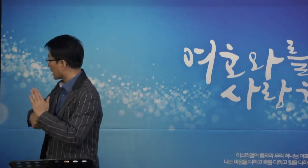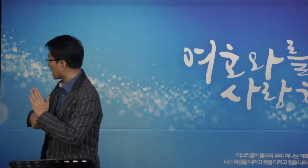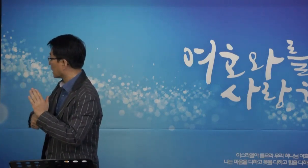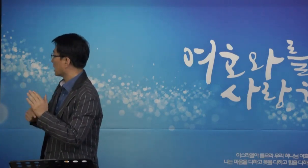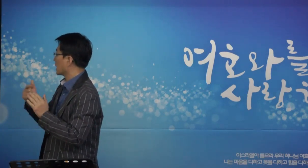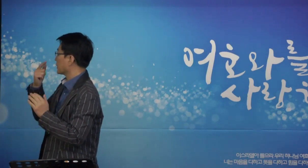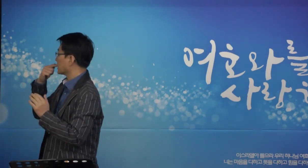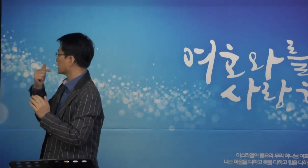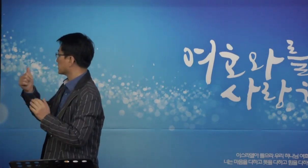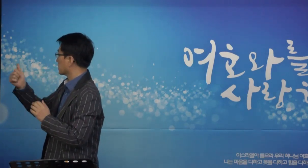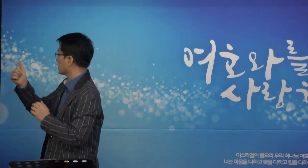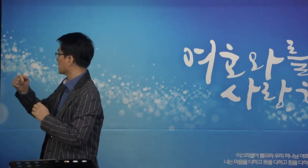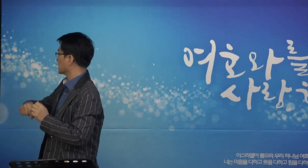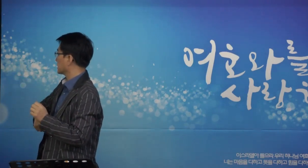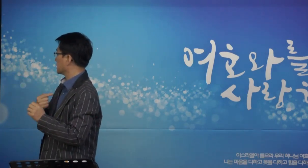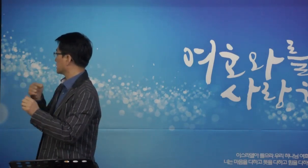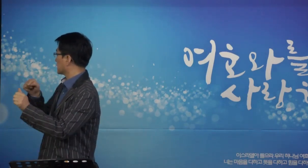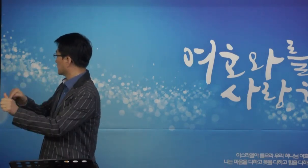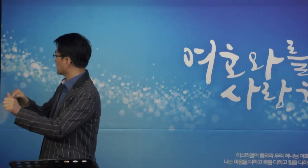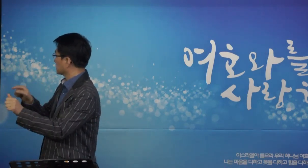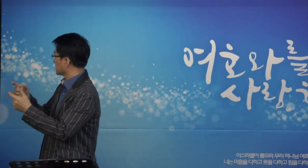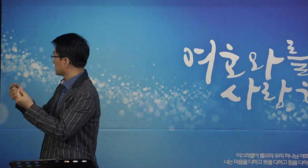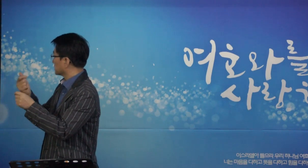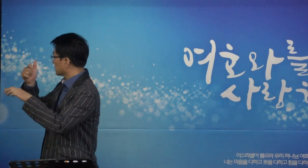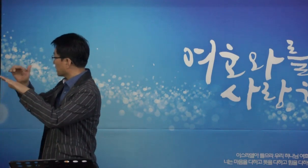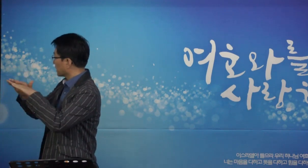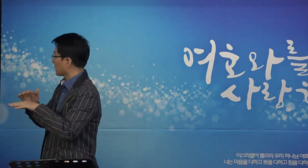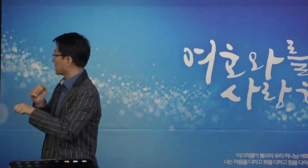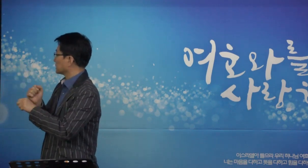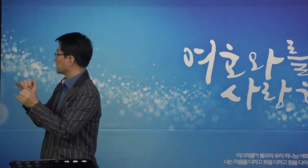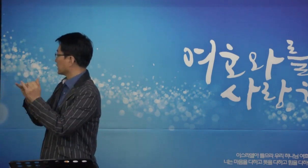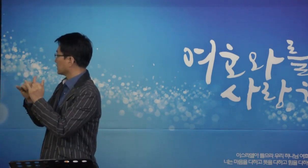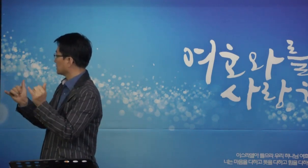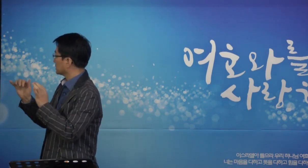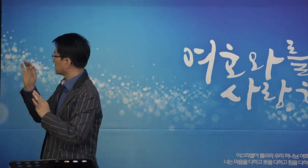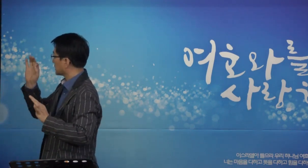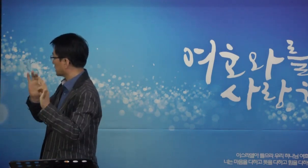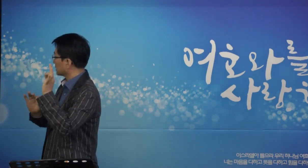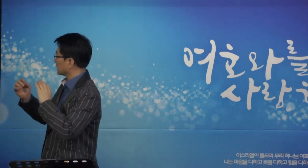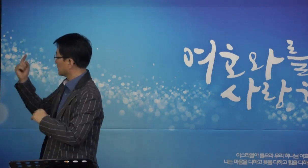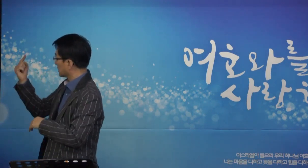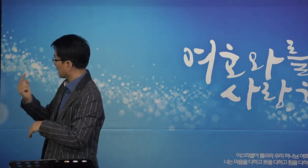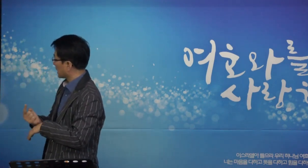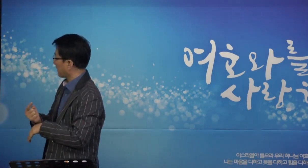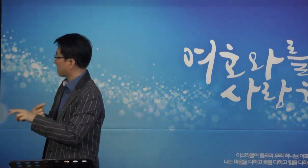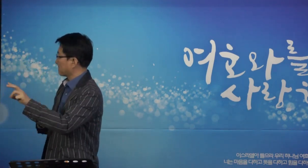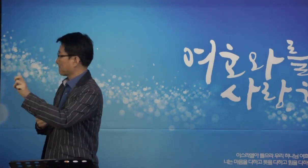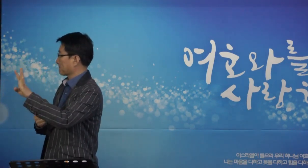곧 이때라. 아버지께서는 자기에게 이렇게 예배하는 자들을